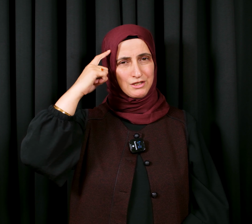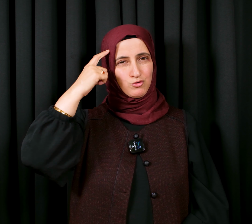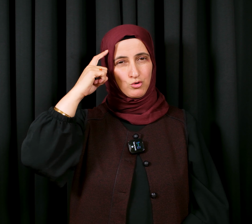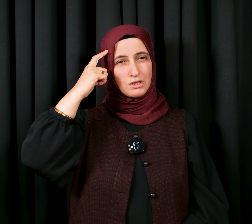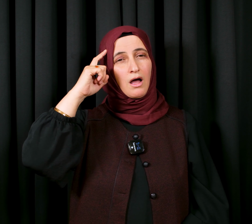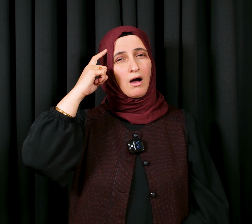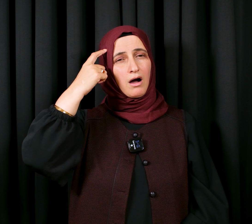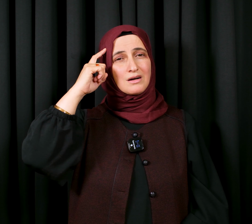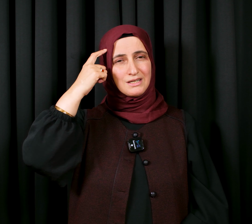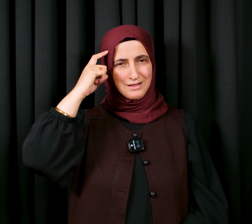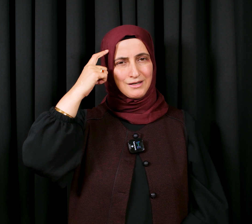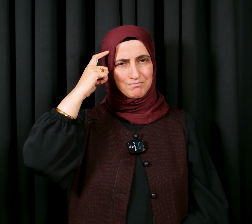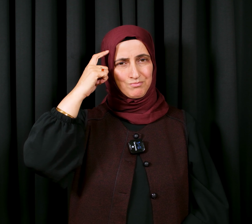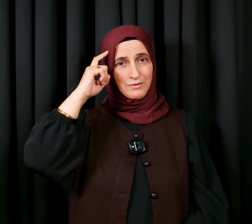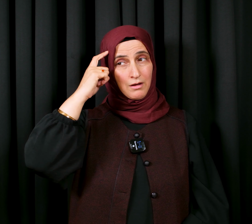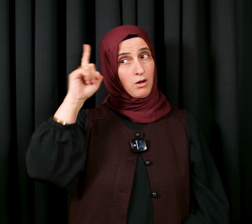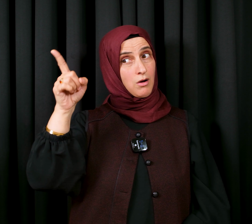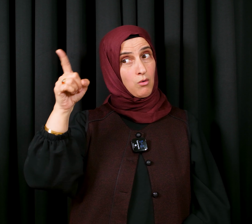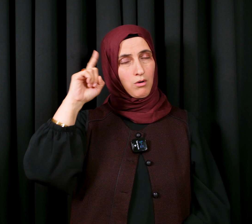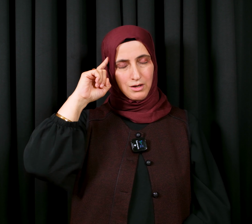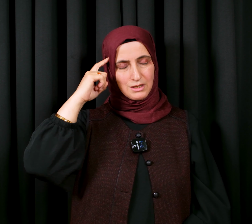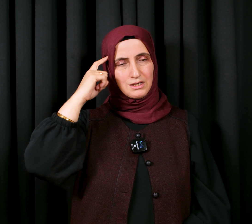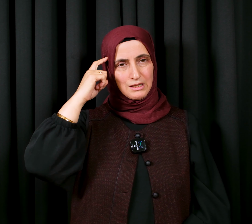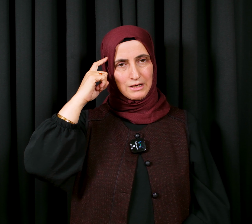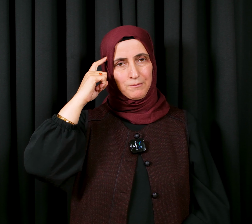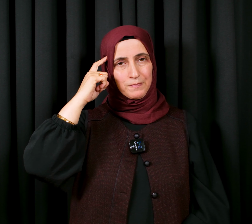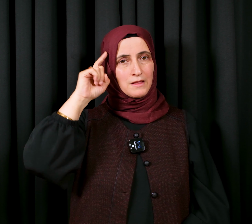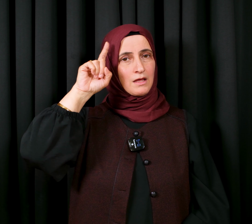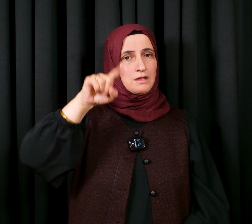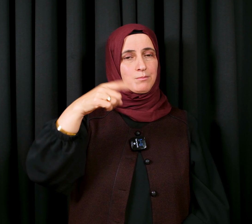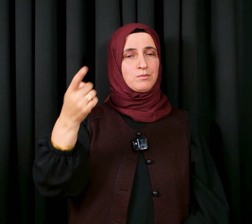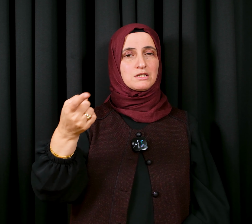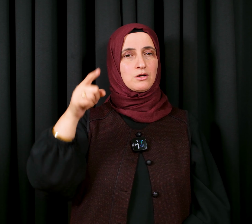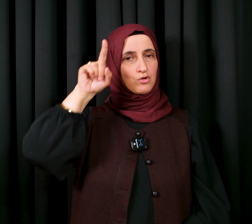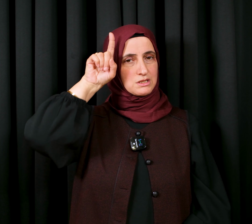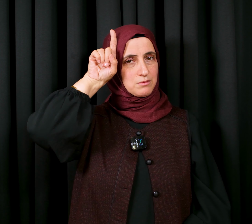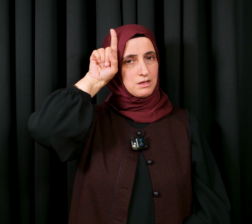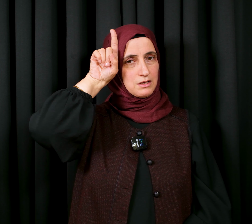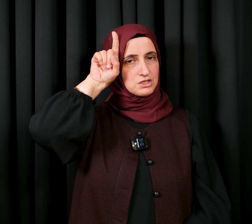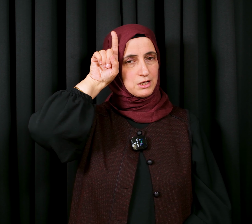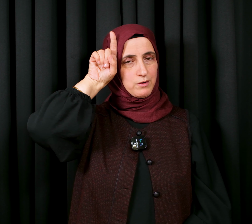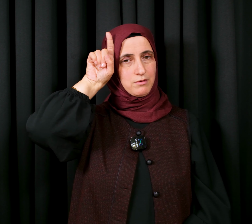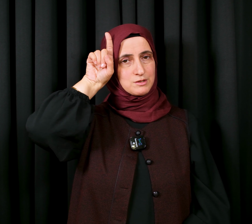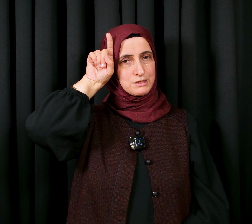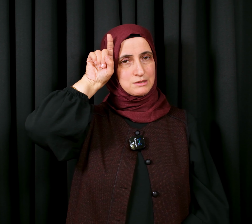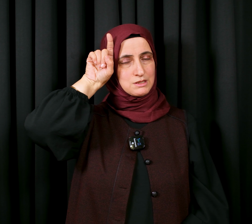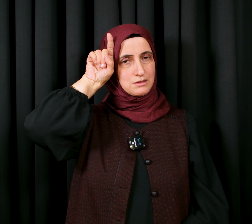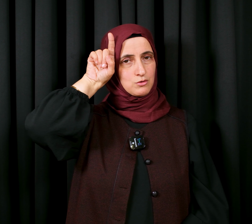çeviriyoruz. Akıllı. O akıllı. O Bir başka gösterimi. İşaret parmağımızı başımızın yanına